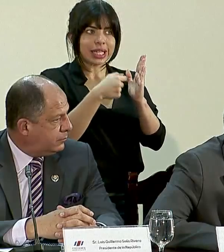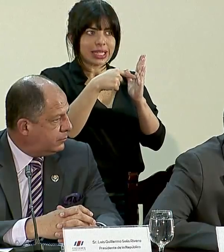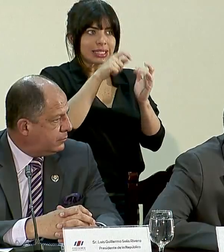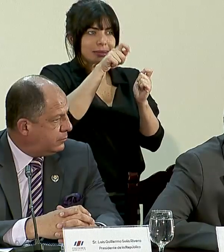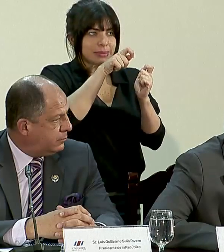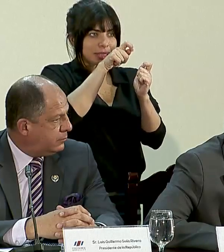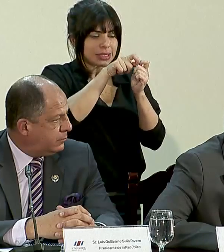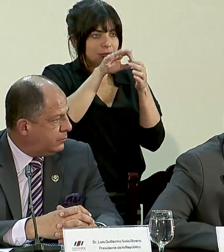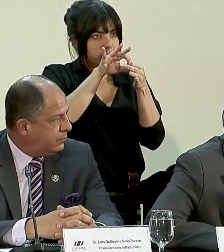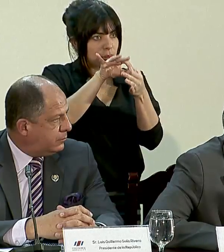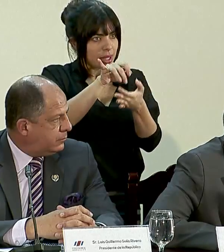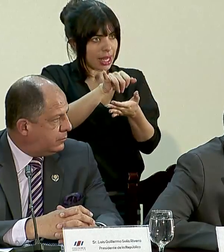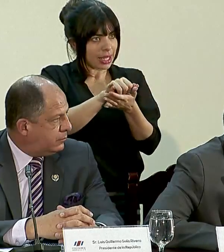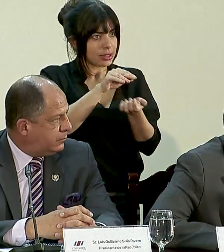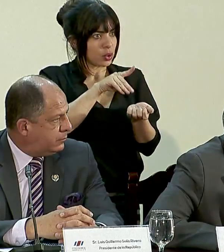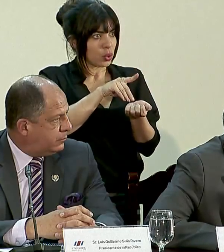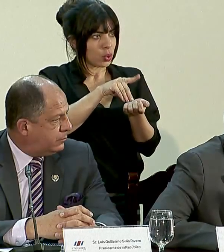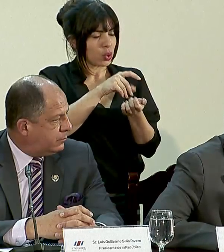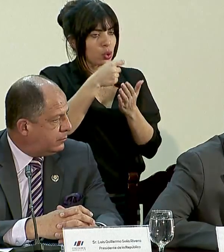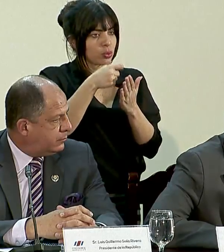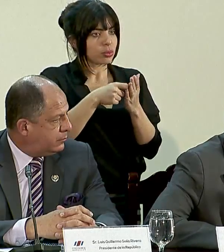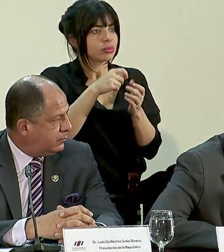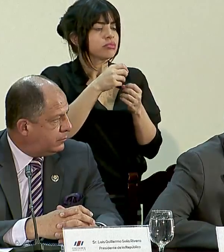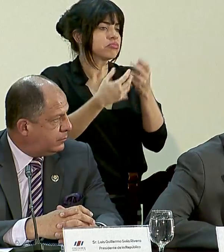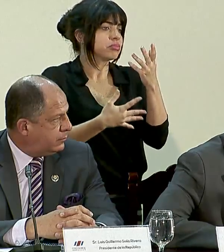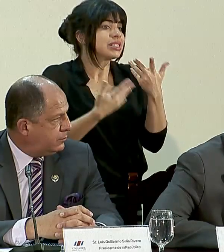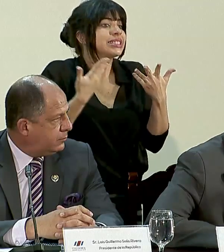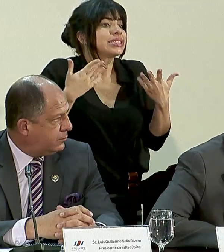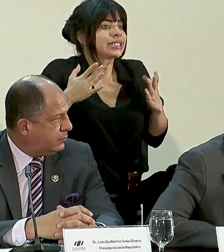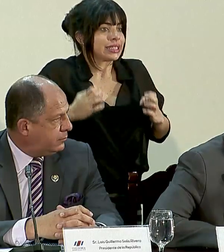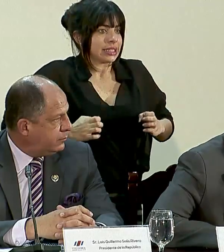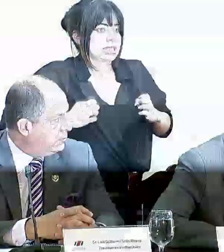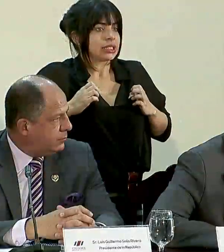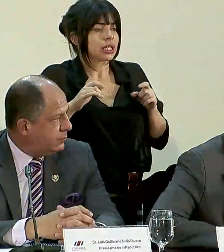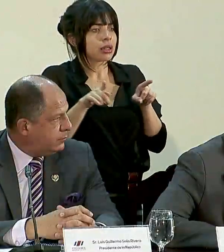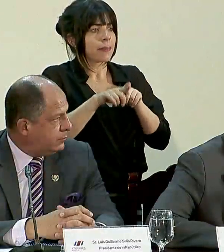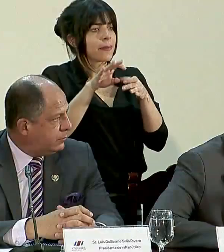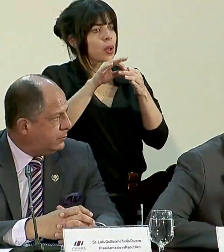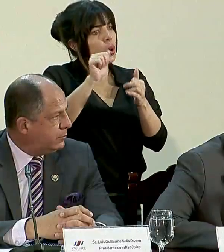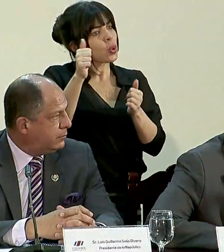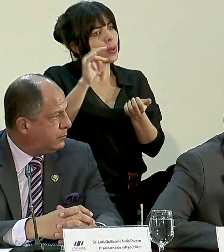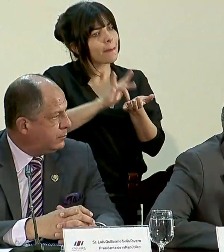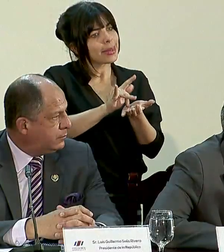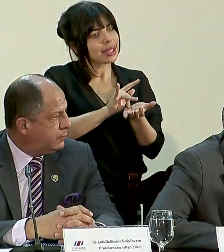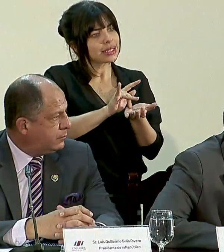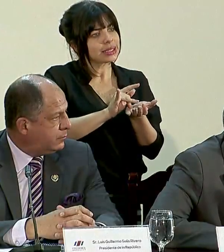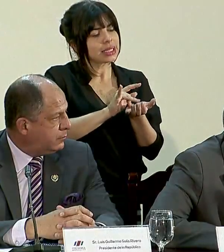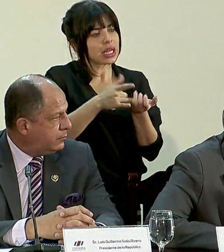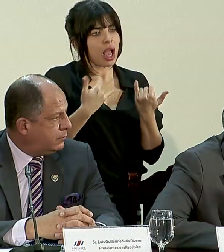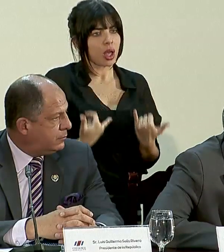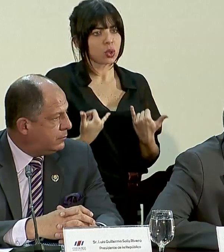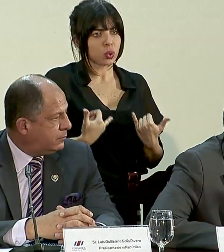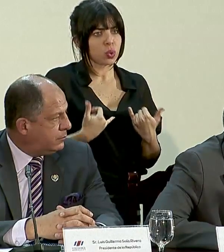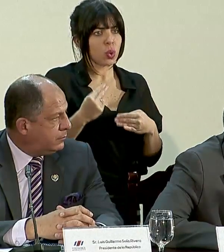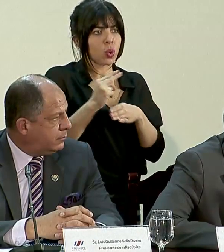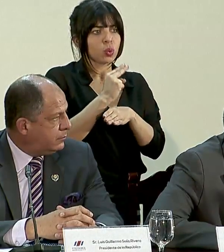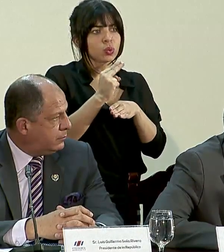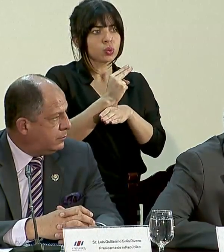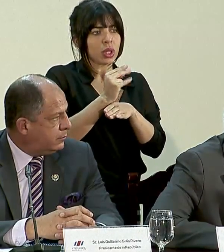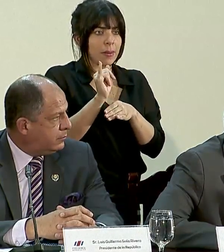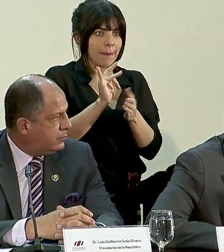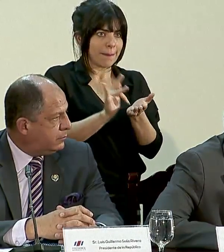para ese fin, etcétera. Como ya existe con otros medicamentos que actualmente se utilizan